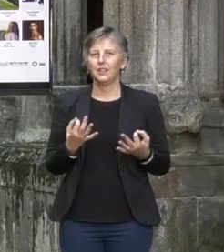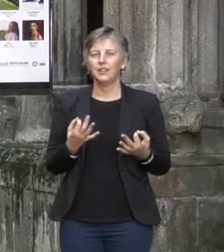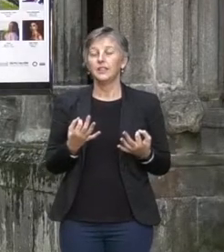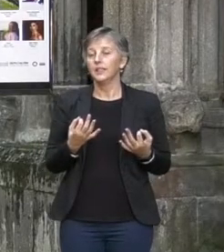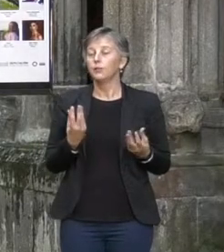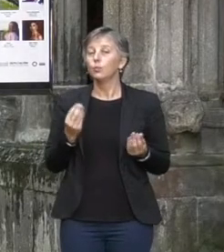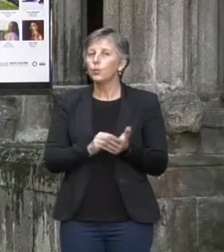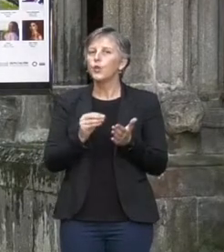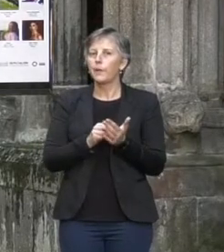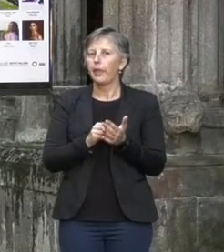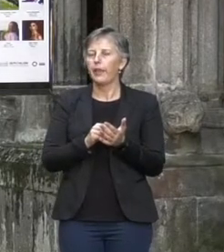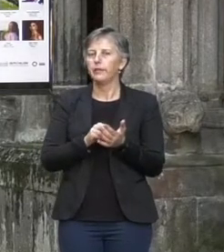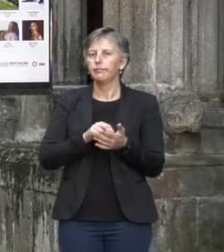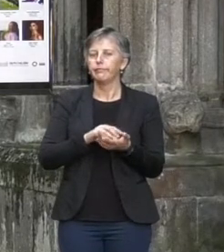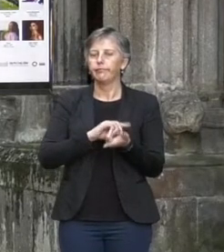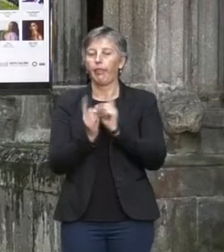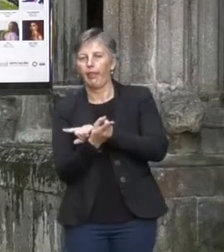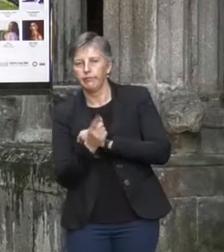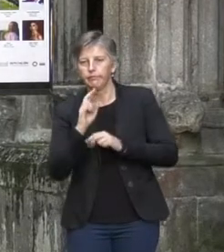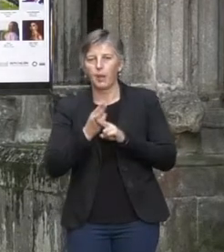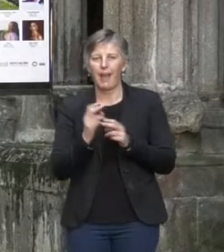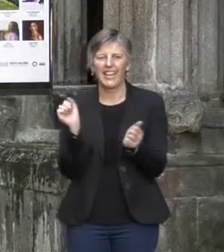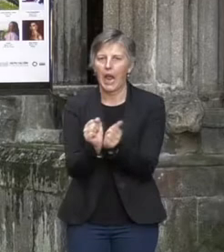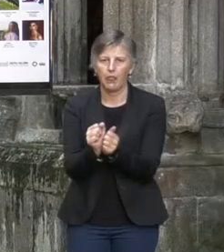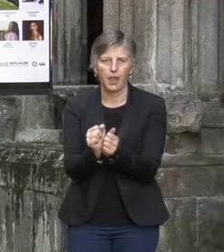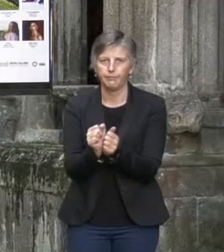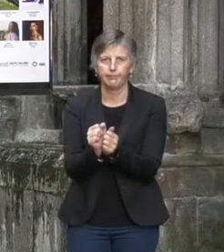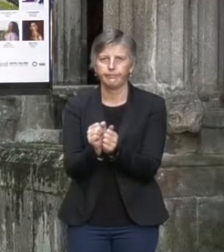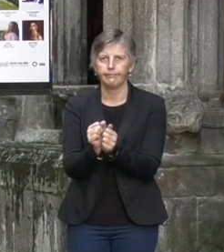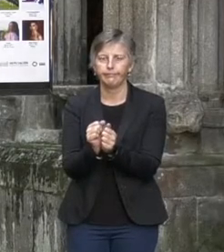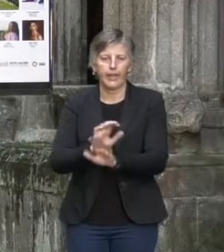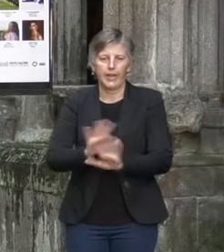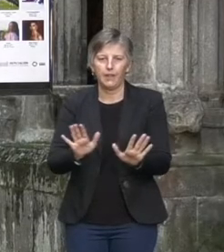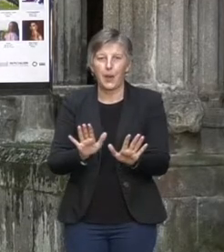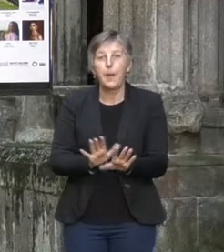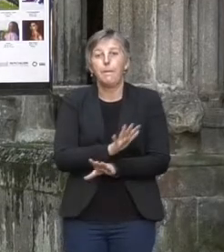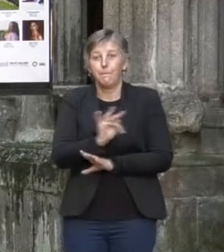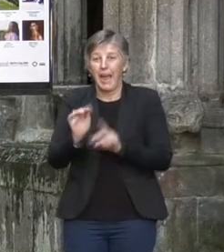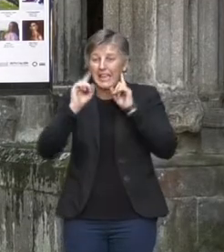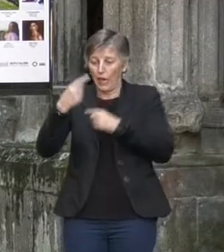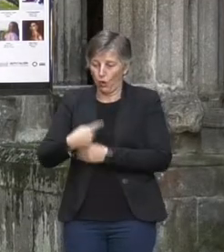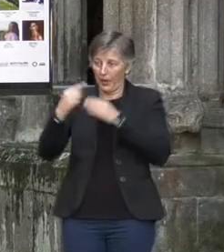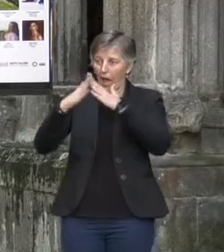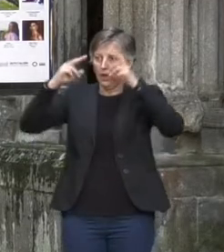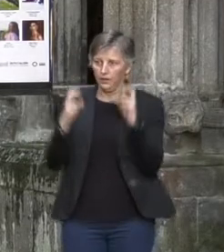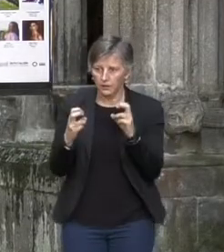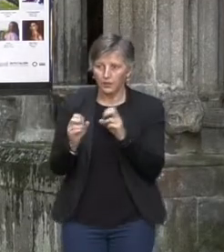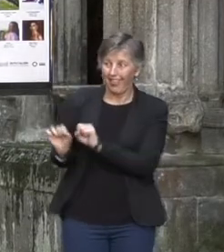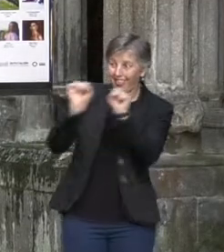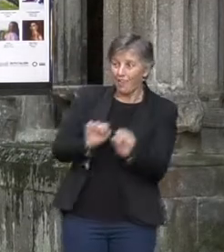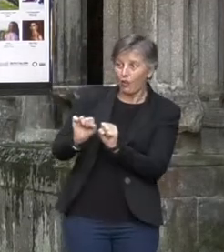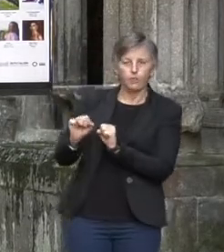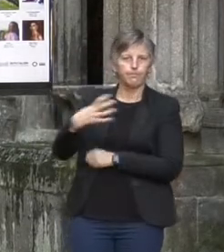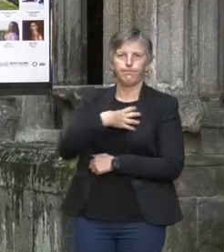pois moitas veces se convierte na cárcere máis terrible, e moito máis cando tens que estar confinada e non te podes defender do